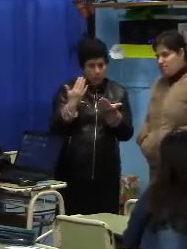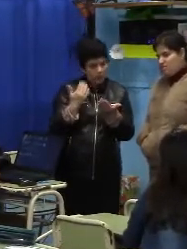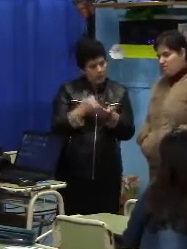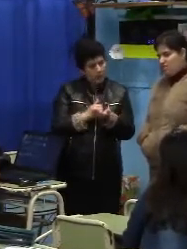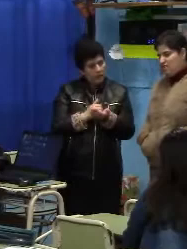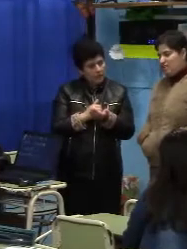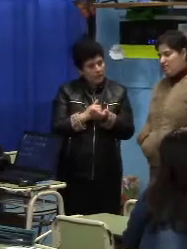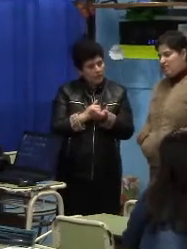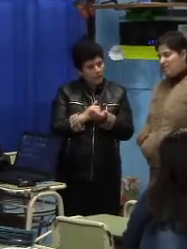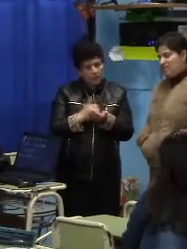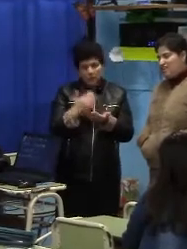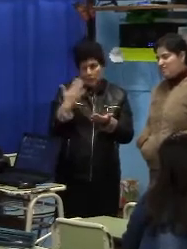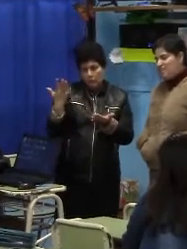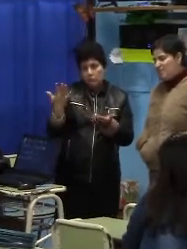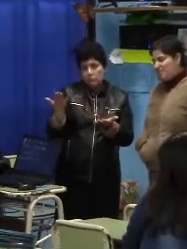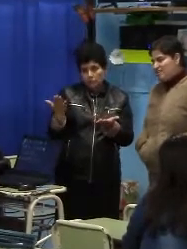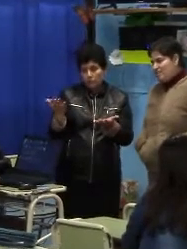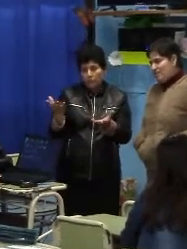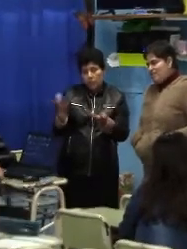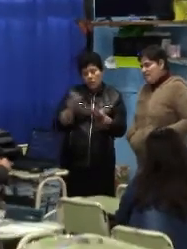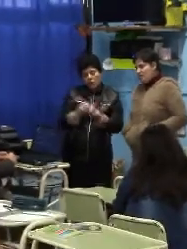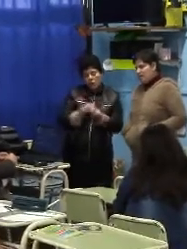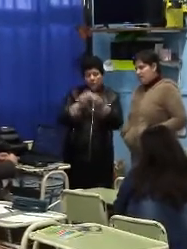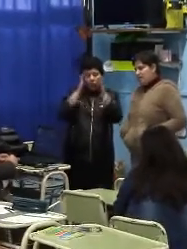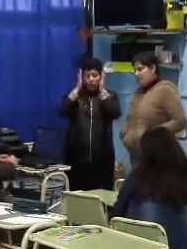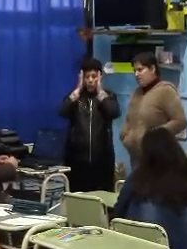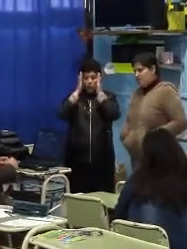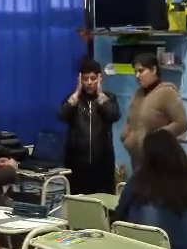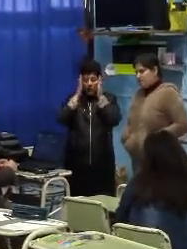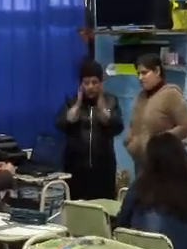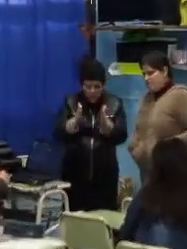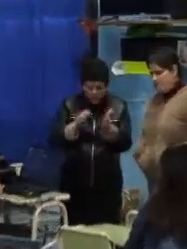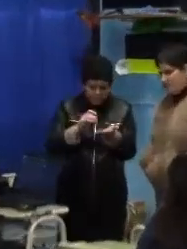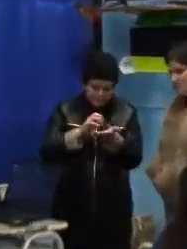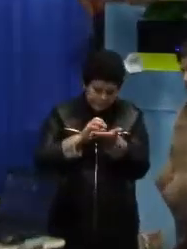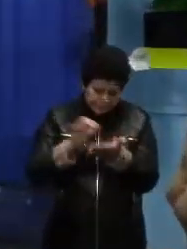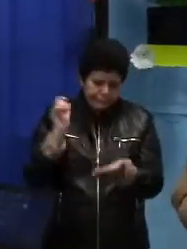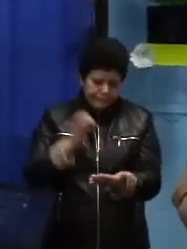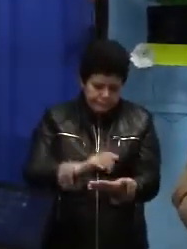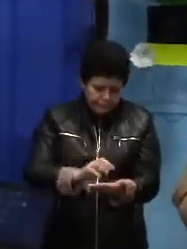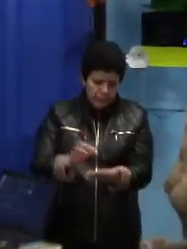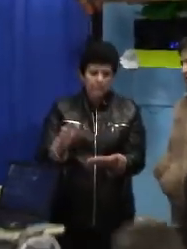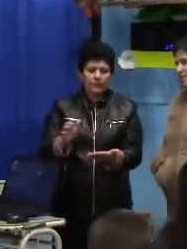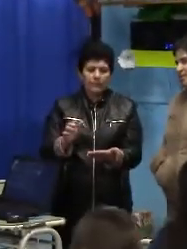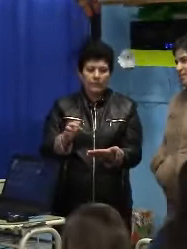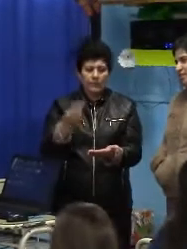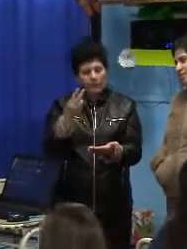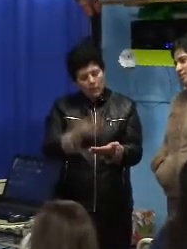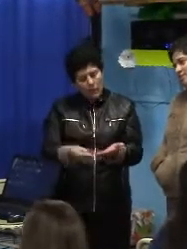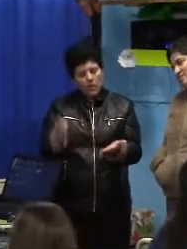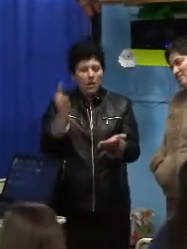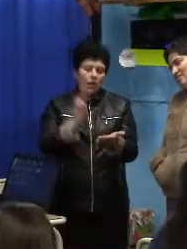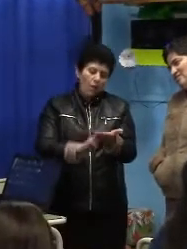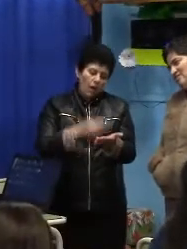Concentrarse. Concentrarse. volver a